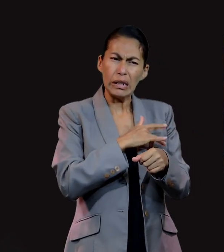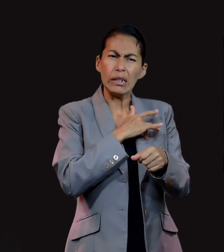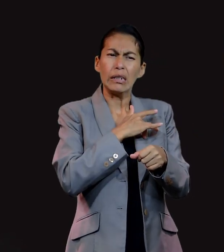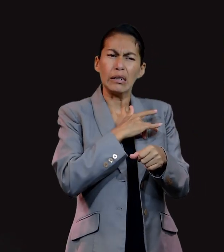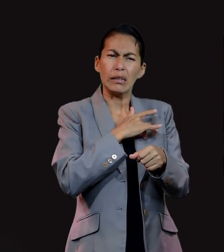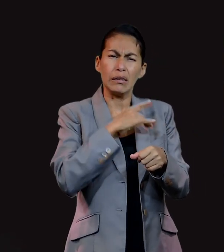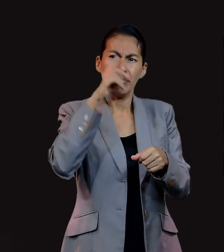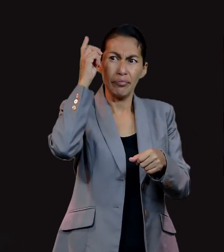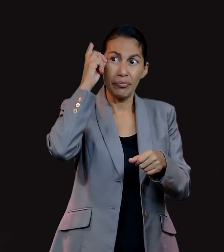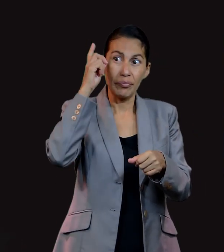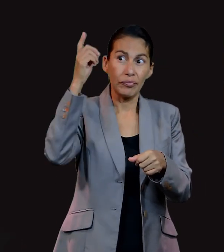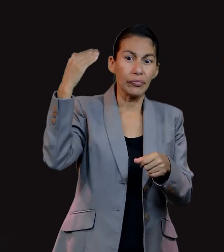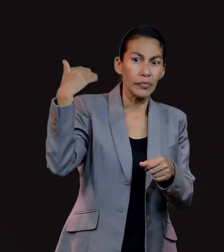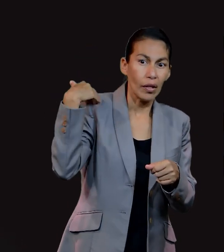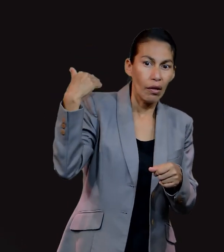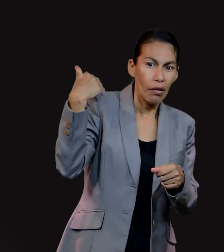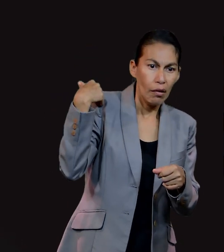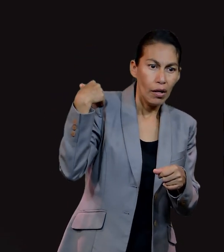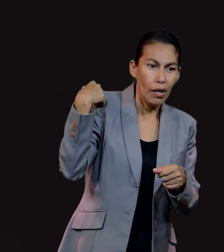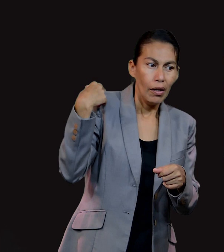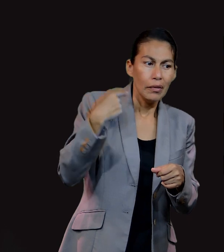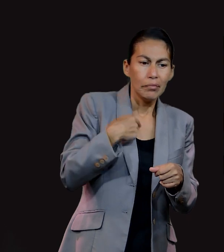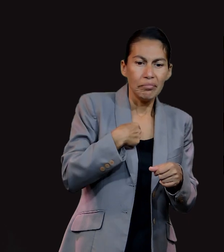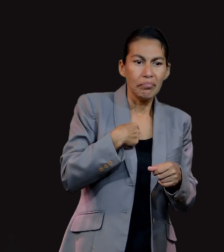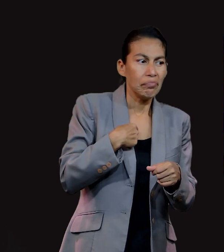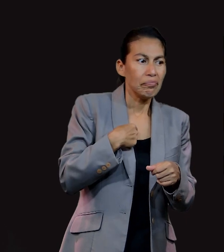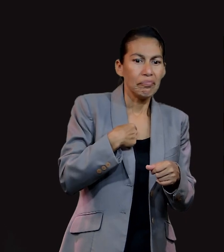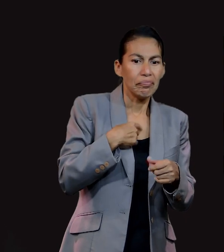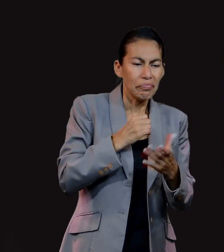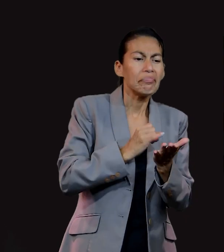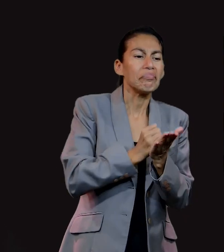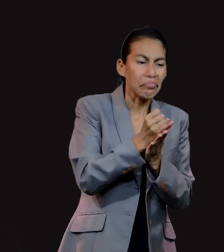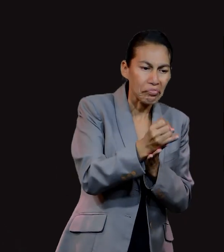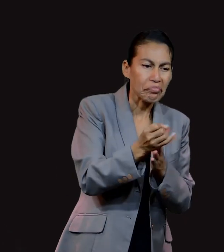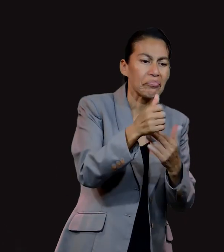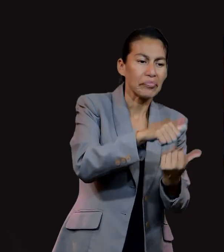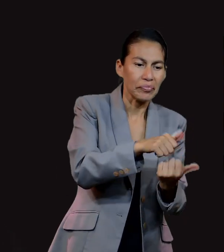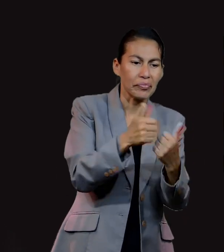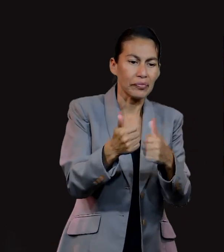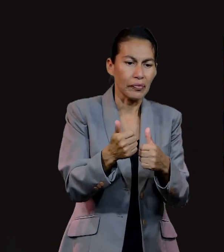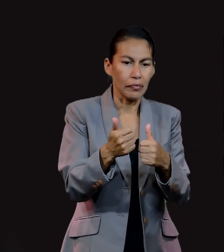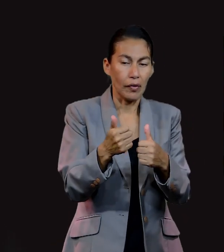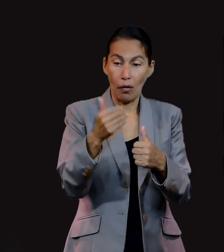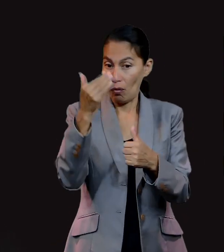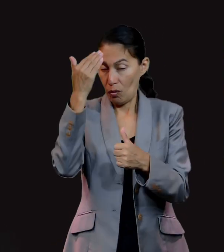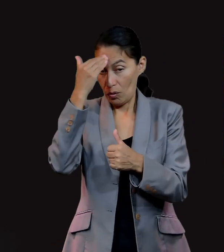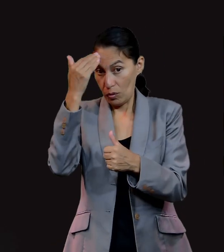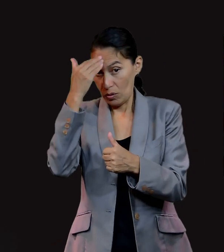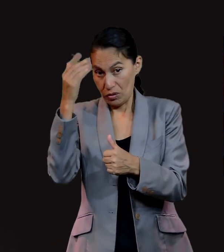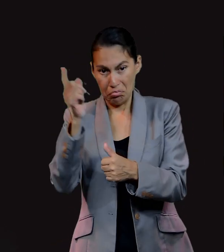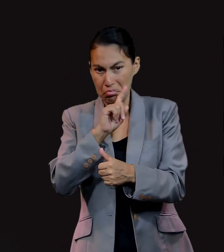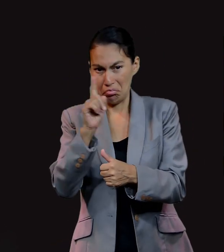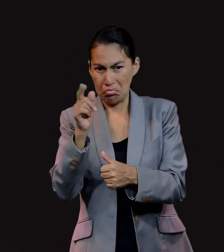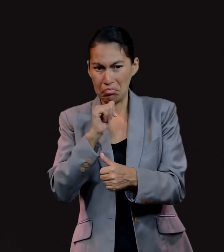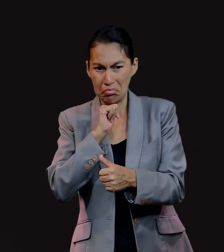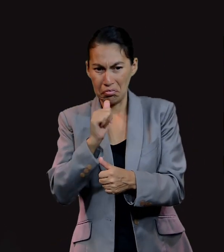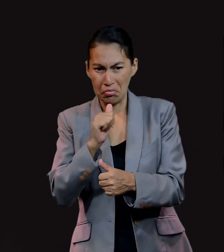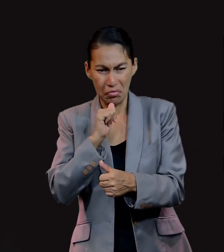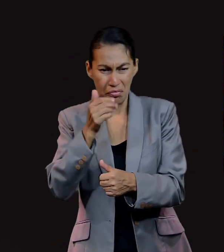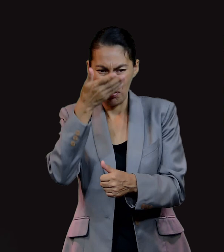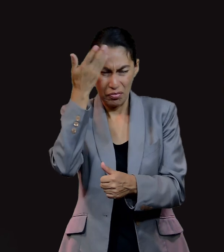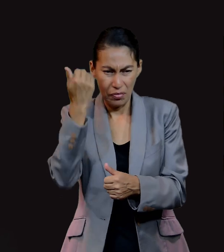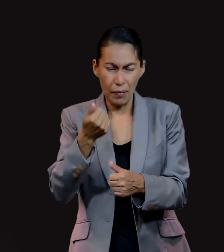campañas sentí el llamado del Señor y decidí bautizarme. No tenía todo el conocimiento